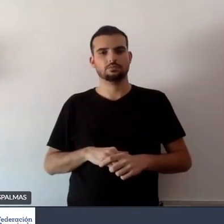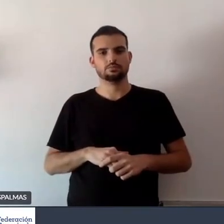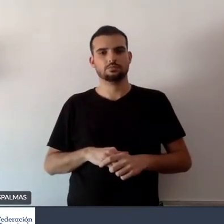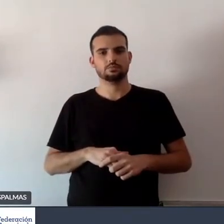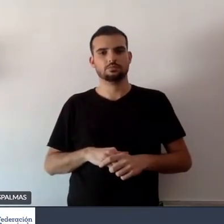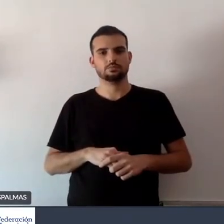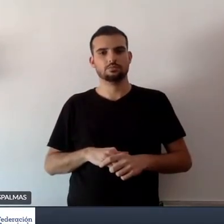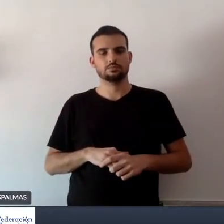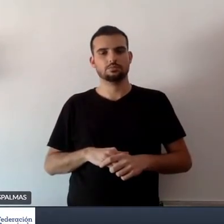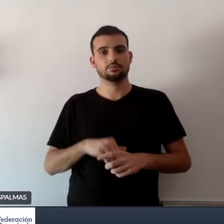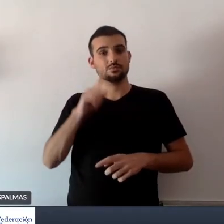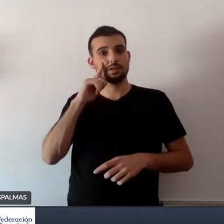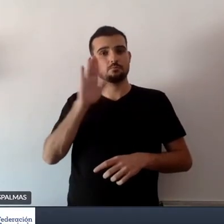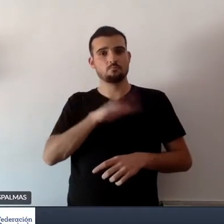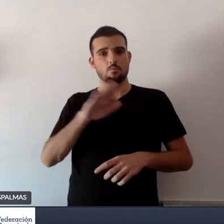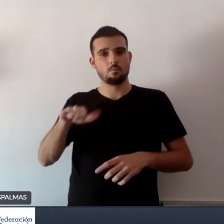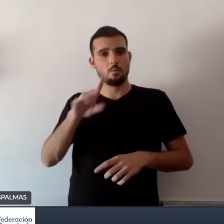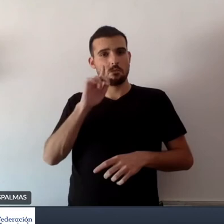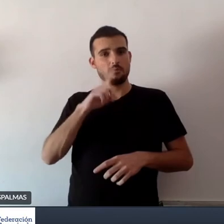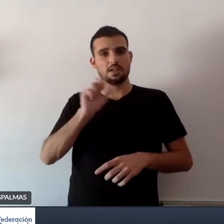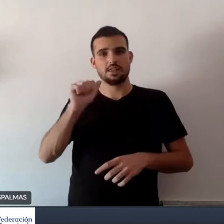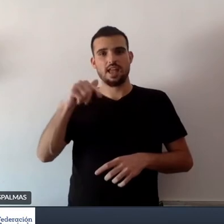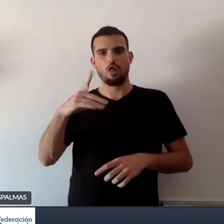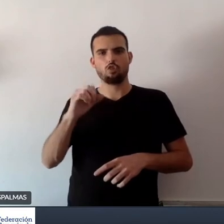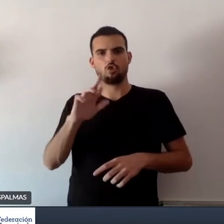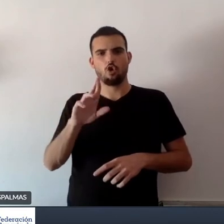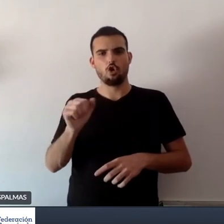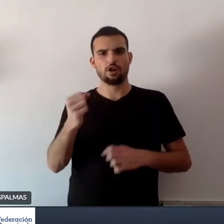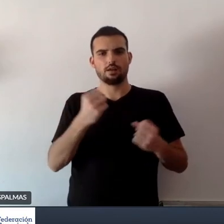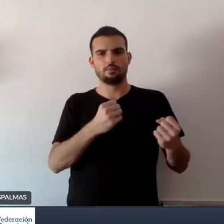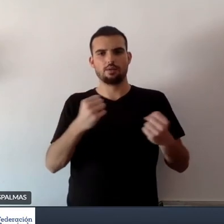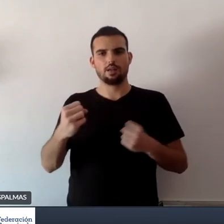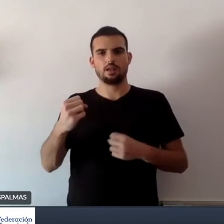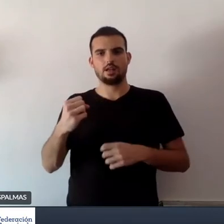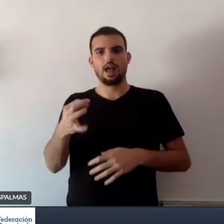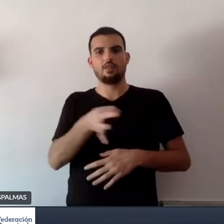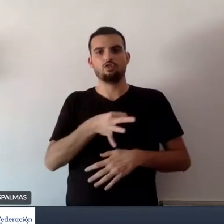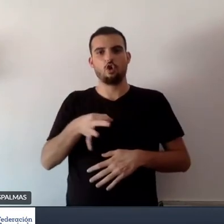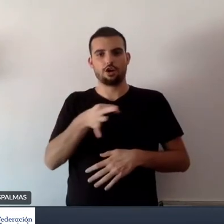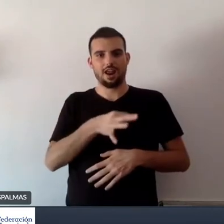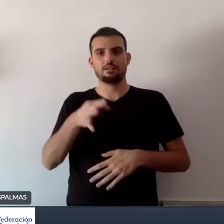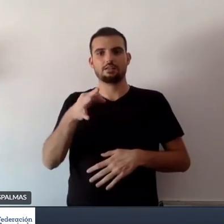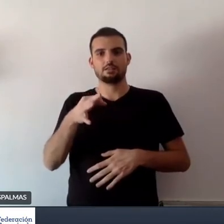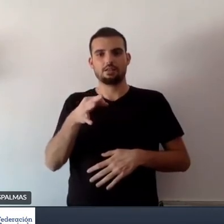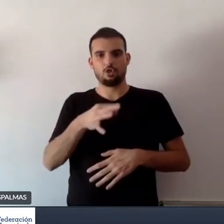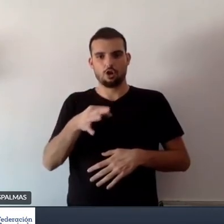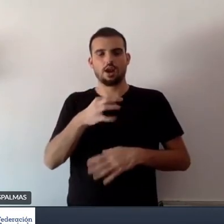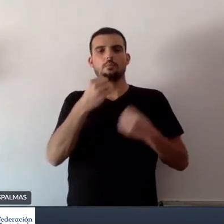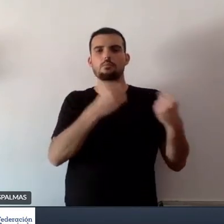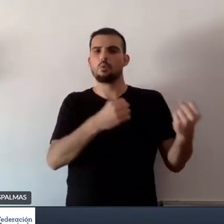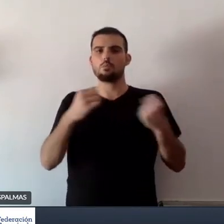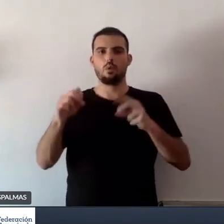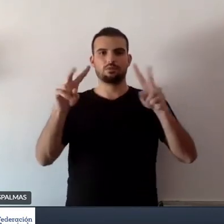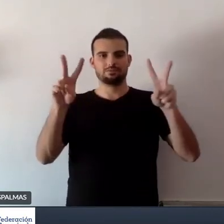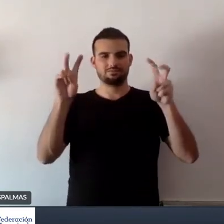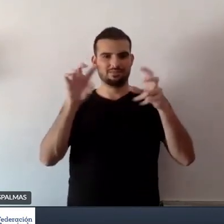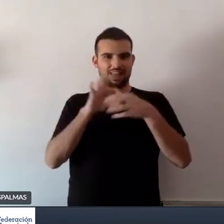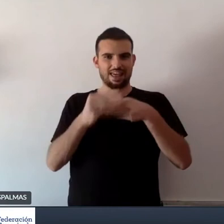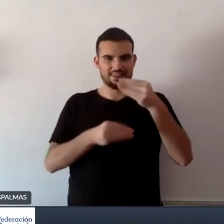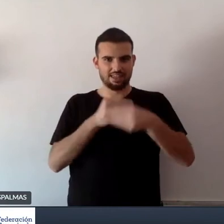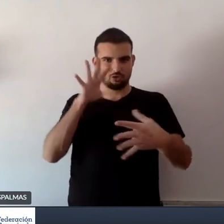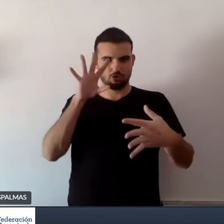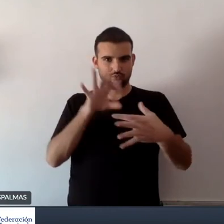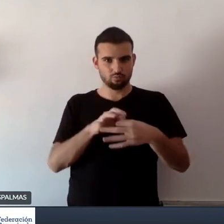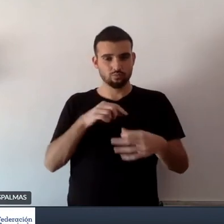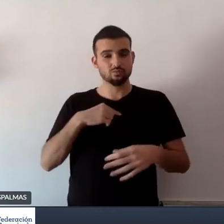Spanish pick and roll de nuevo. Andorra juega muy bien esto. Ahí tenemos un ejemplo muy claro. Jugador grande que no sale